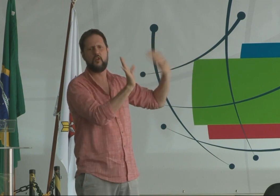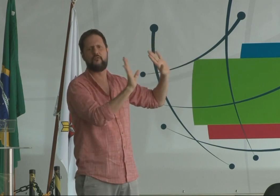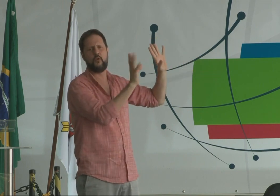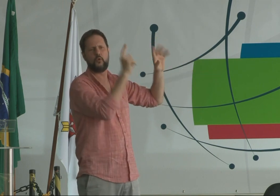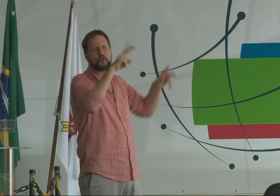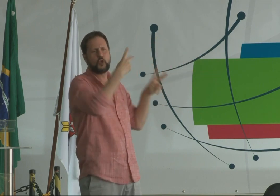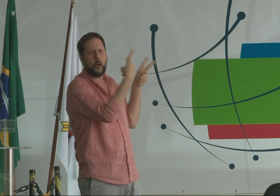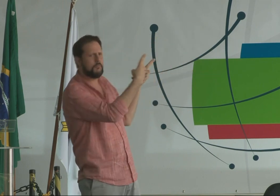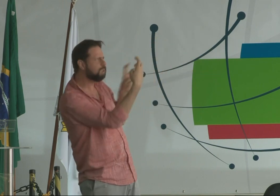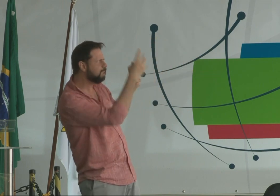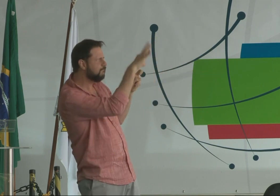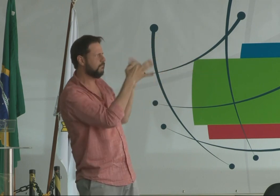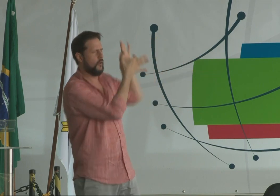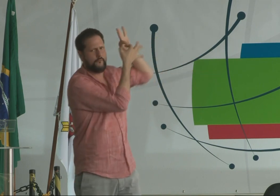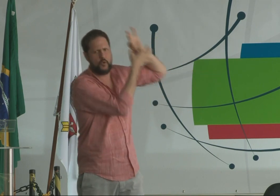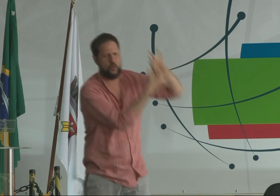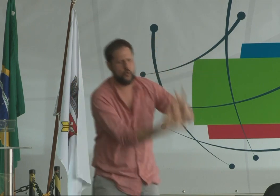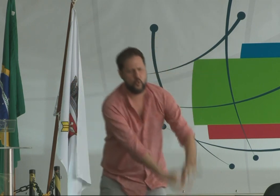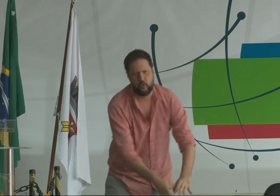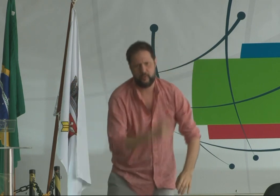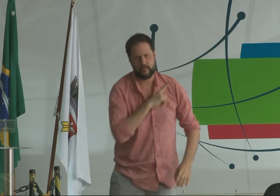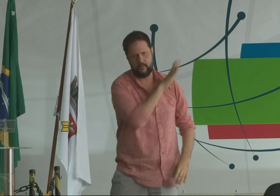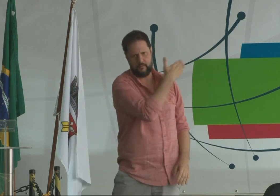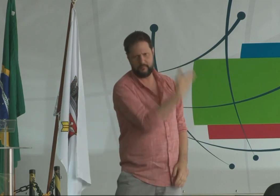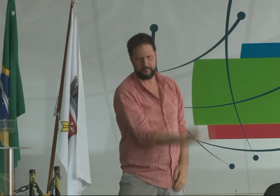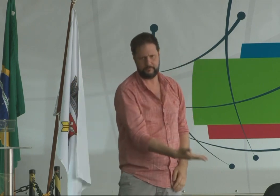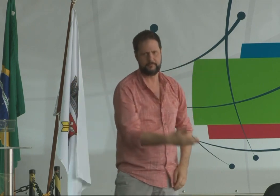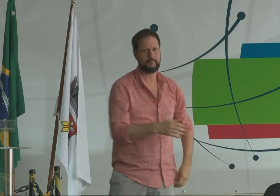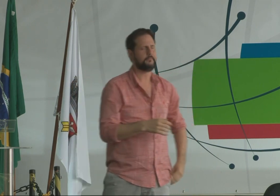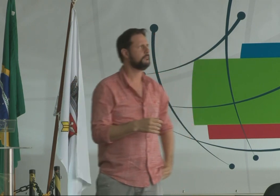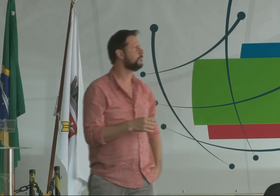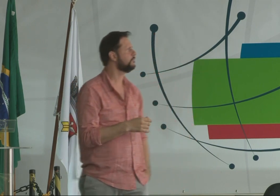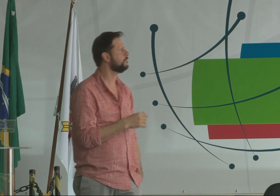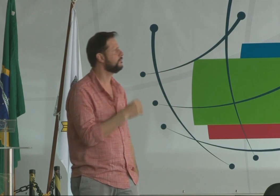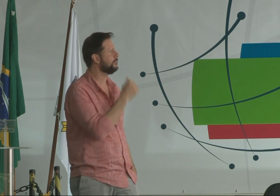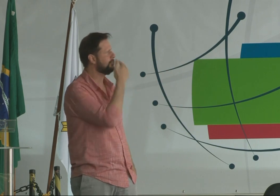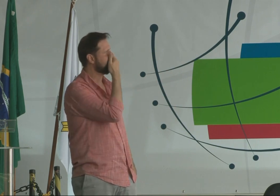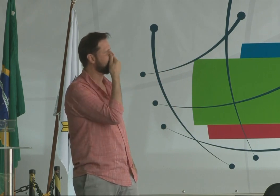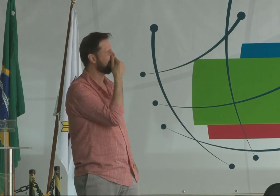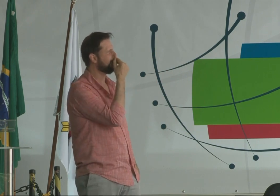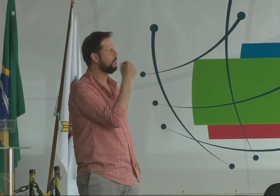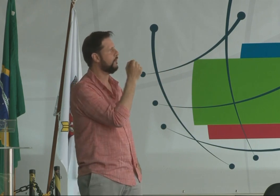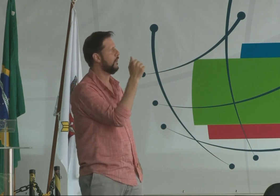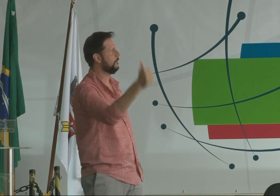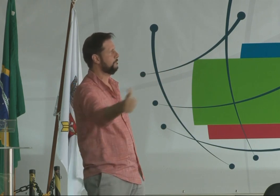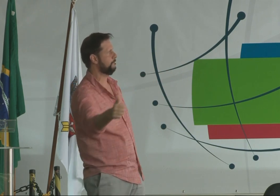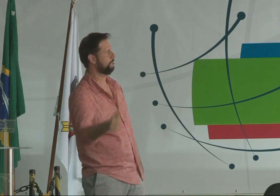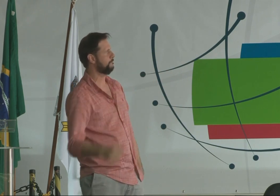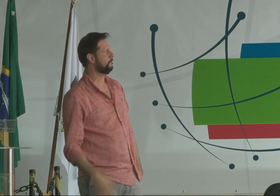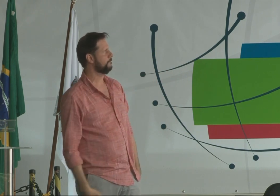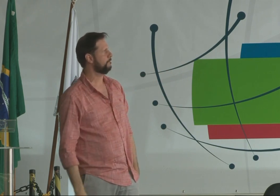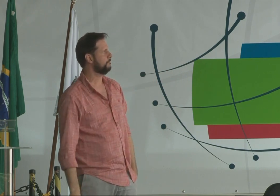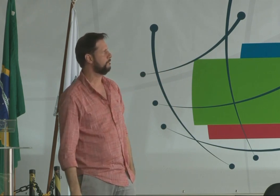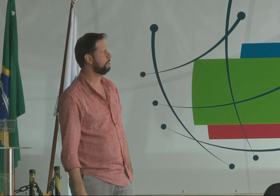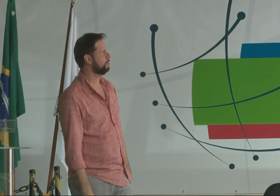Então, não precisa que vocês leiem essa questão. São só alguns tópicos para eu poder me orientar também em relação ao que eu vou falar.